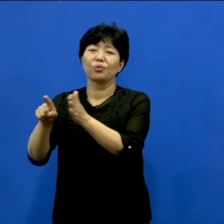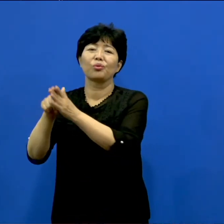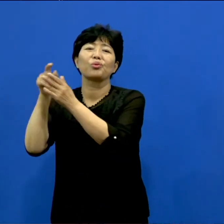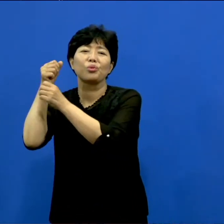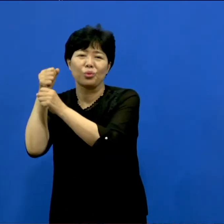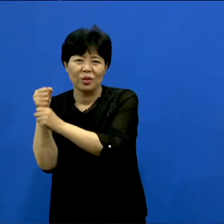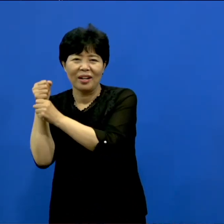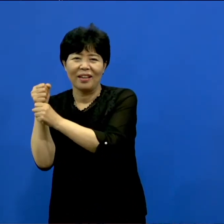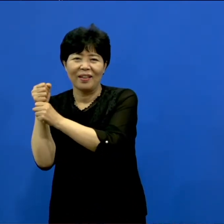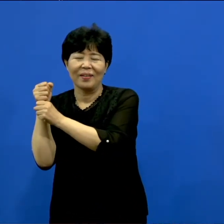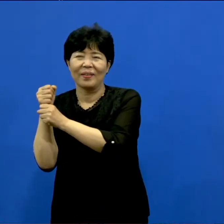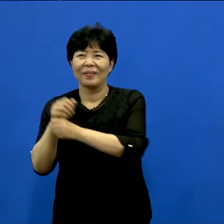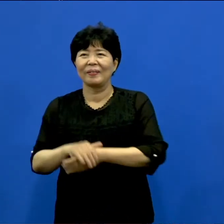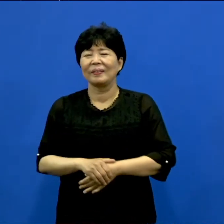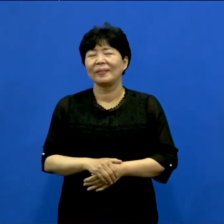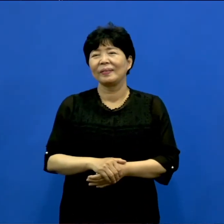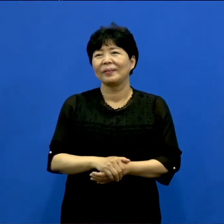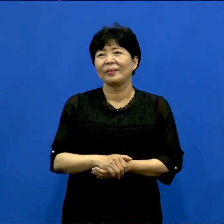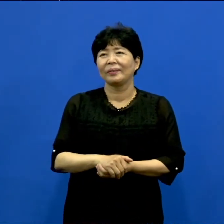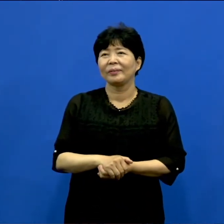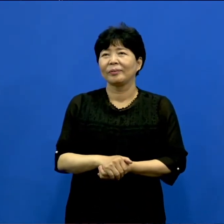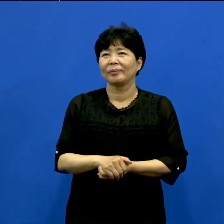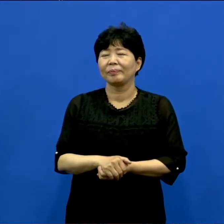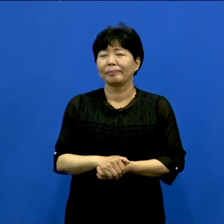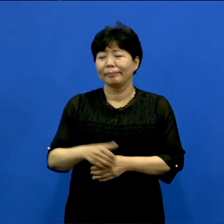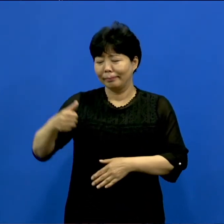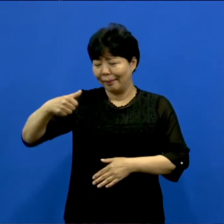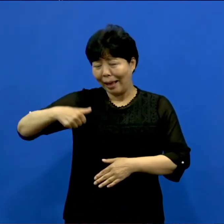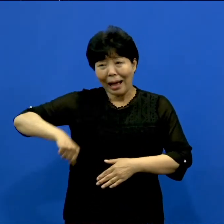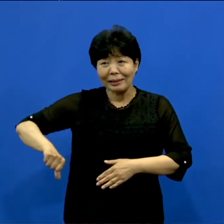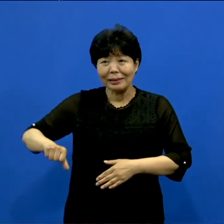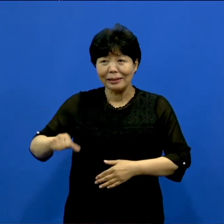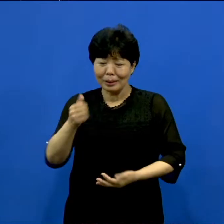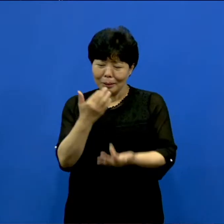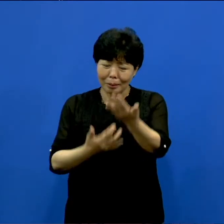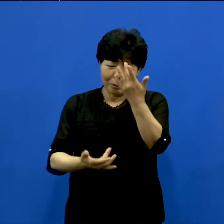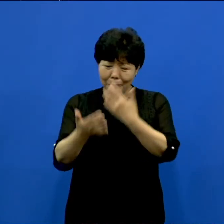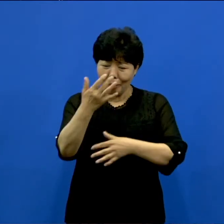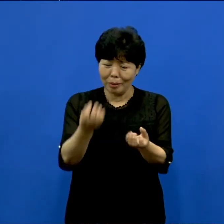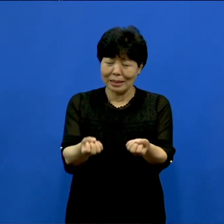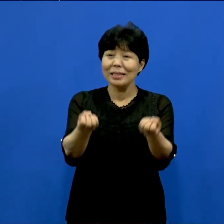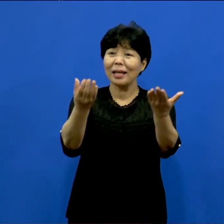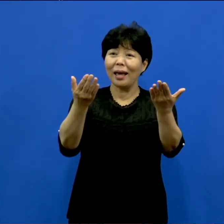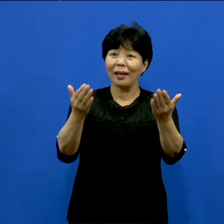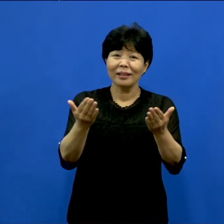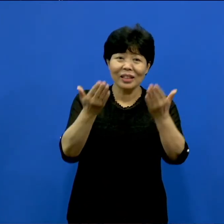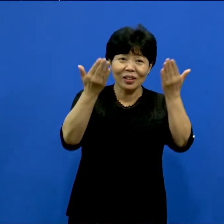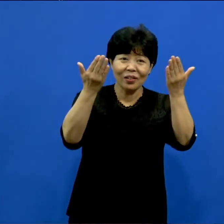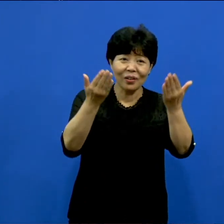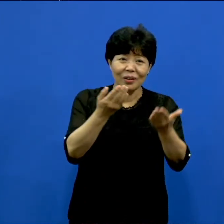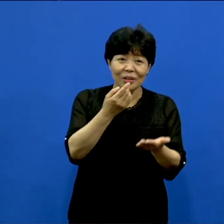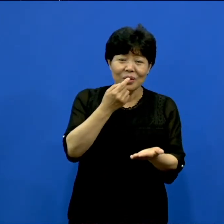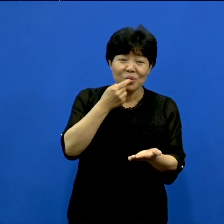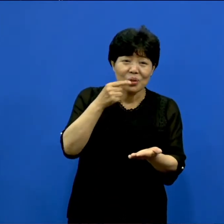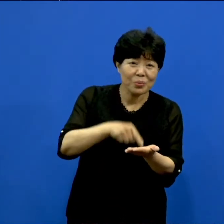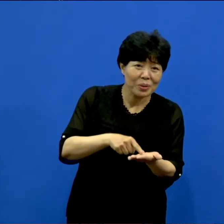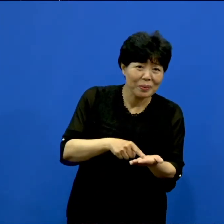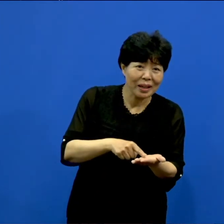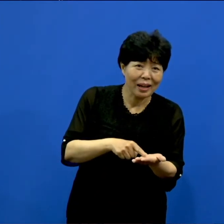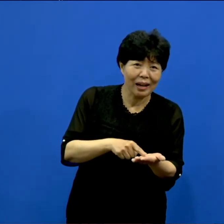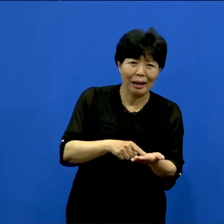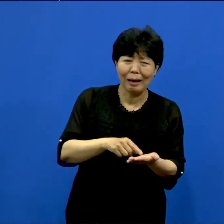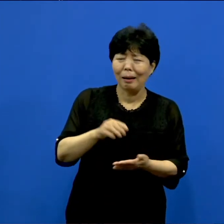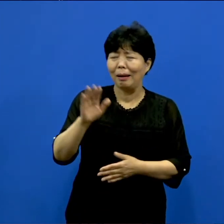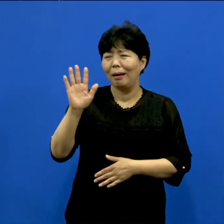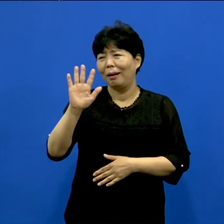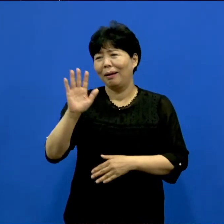여러분 이것은 쉬운 게 아닙니다. 여러분 어떻게 아들을 함부로 바칩니까? 여러분 어떻게 본토 친척 아버지 집을 그냥 떠납니까? 쉬운 게 아니에요.